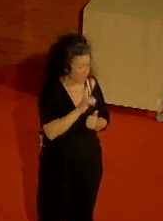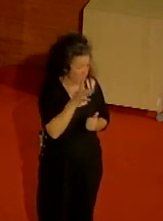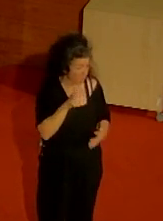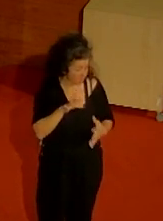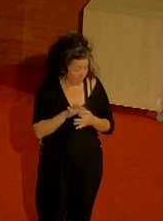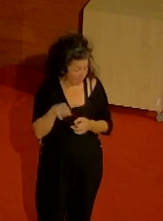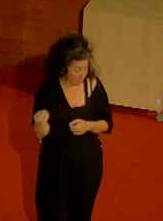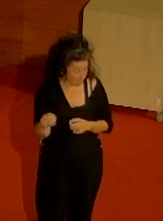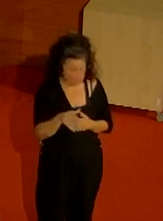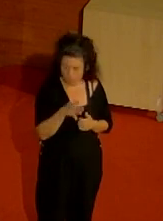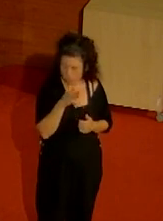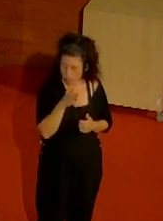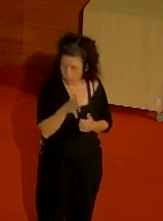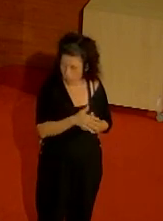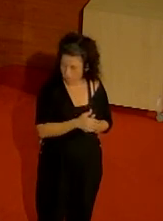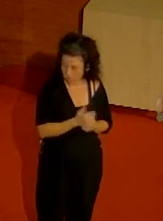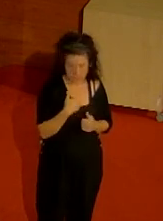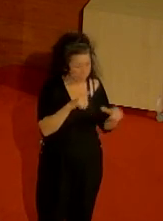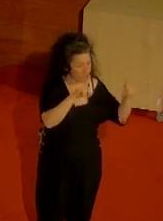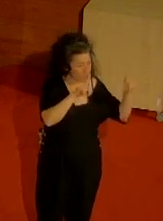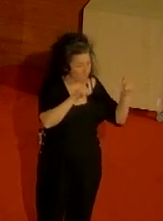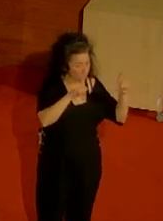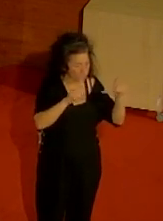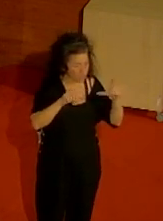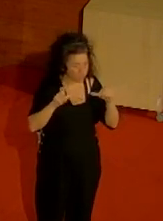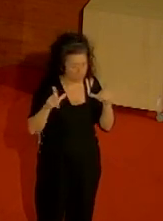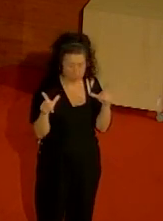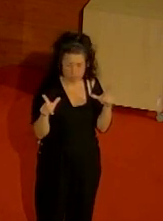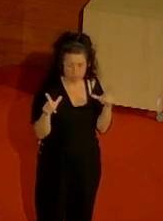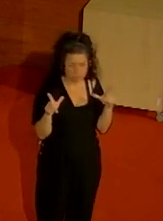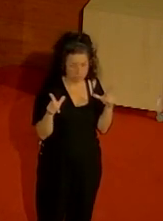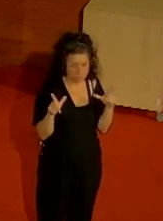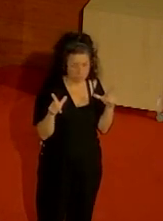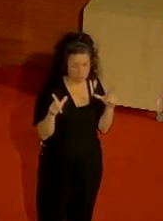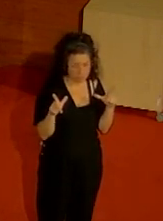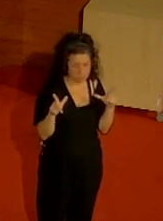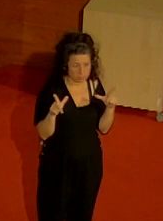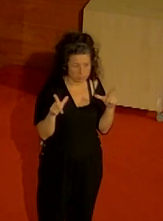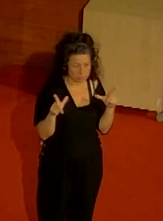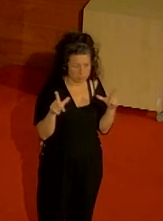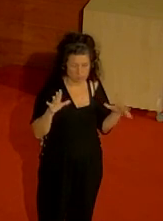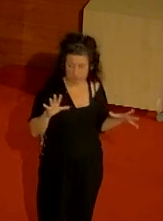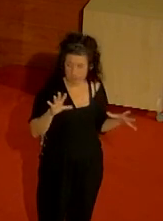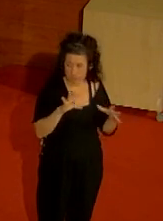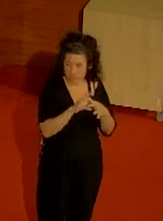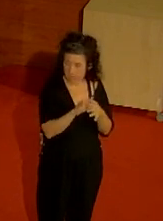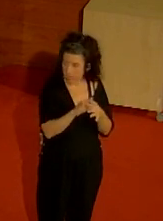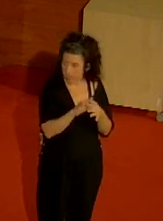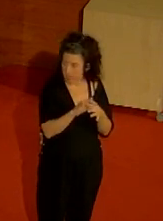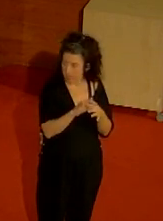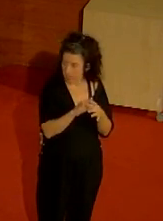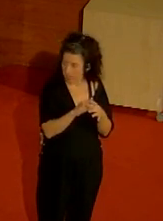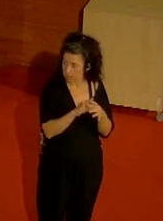imágenes que ella tomaba, de alguna manera, estaban relacionadas siempre con la seguridad,